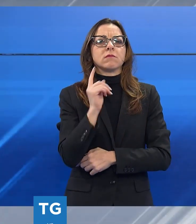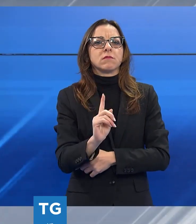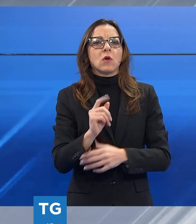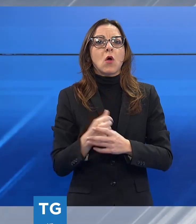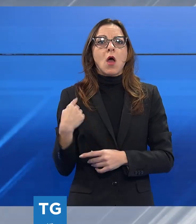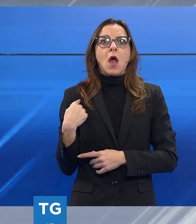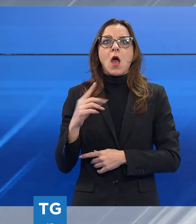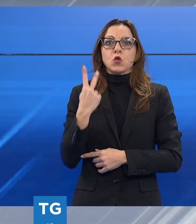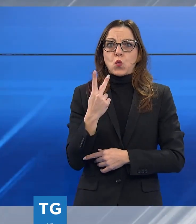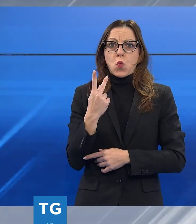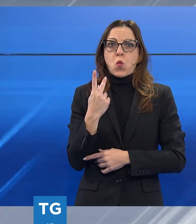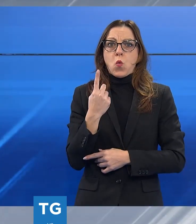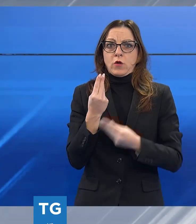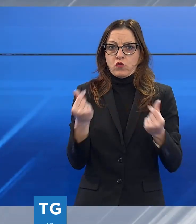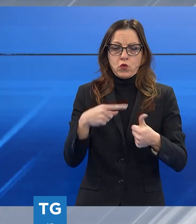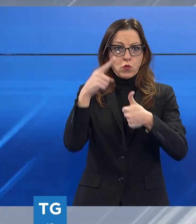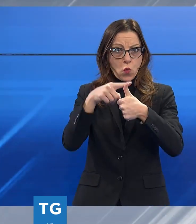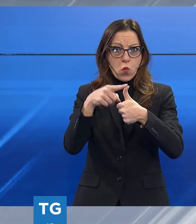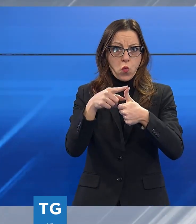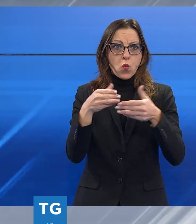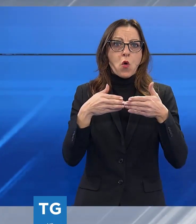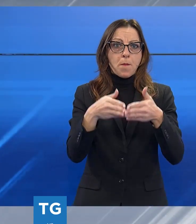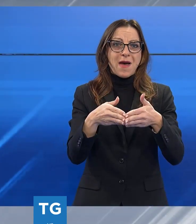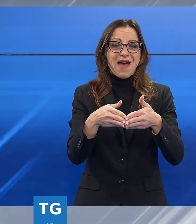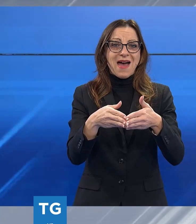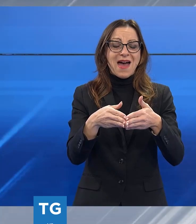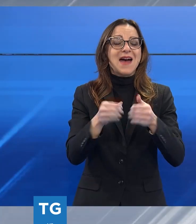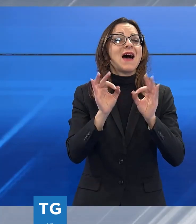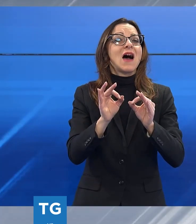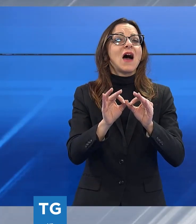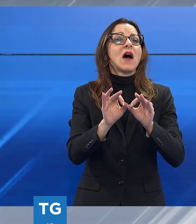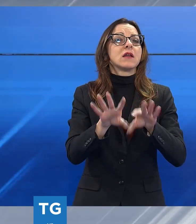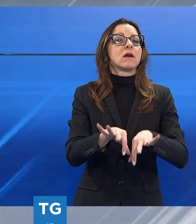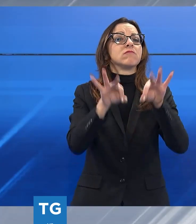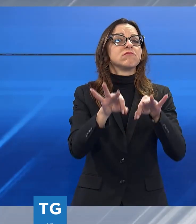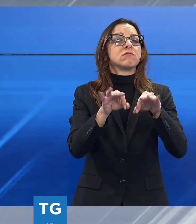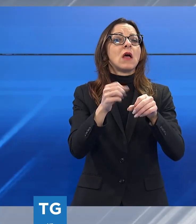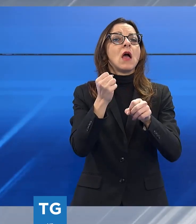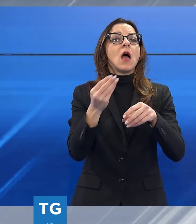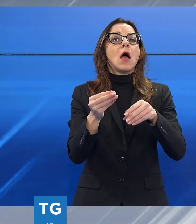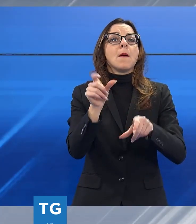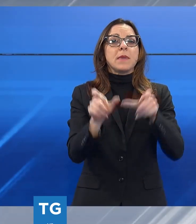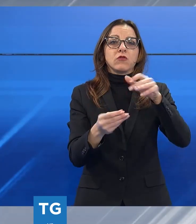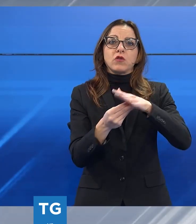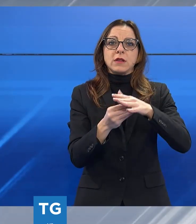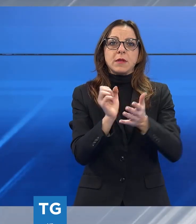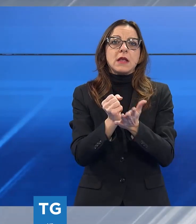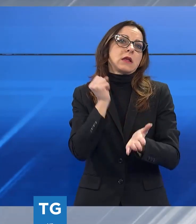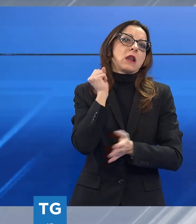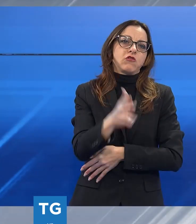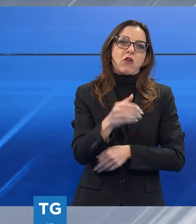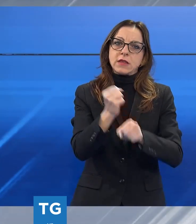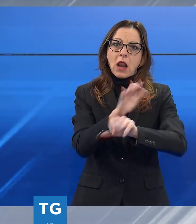è quella di mettere in disarmo, ovvero licenziare tutto il personale e non lavorare più,